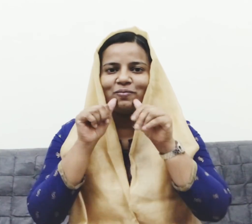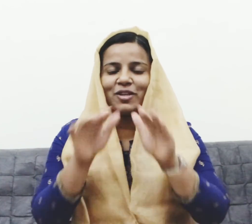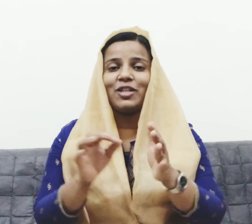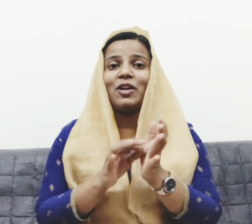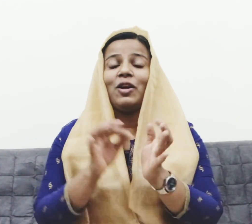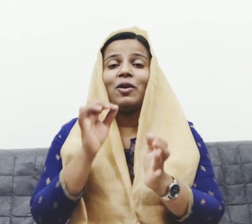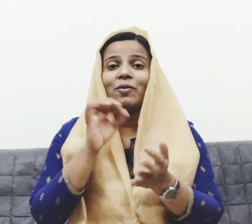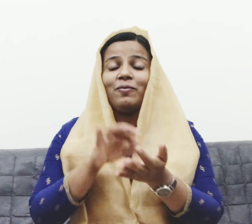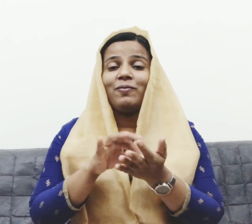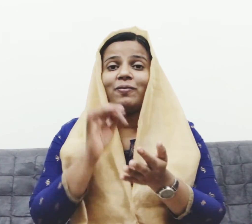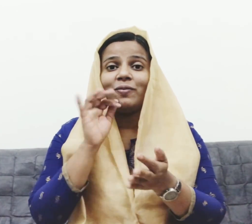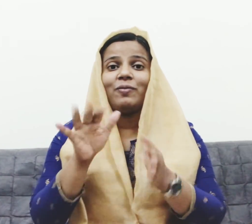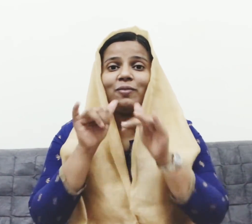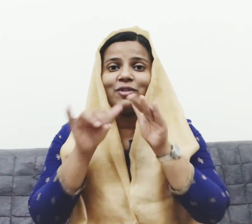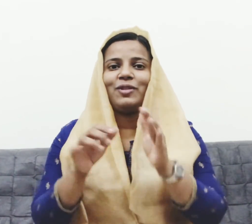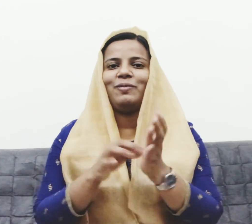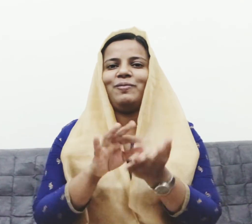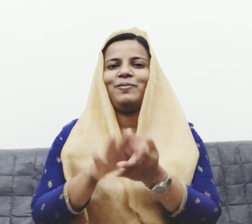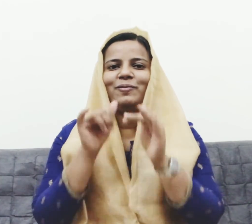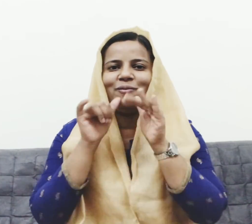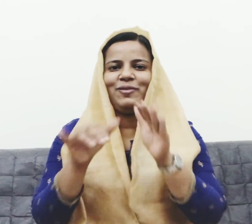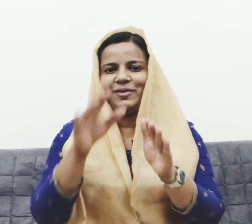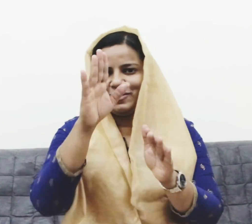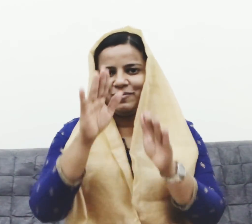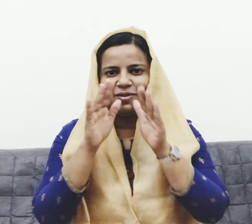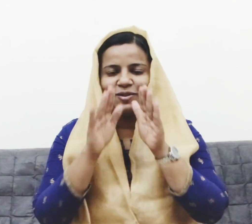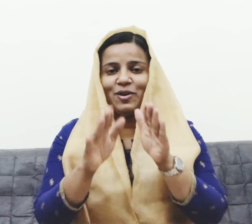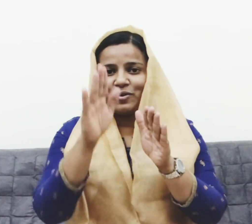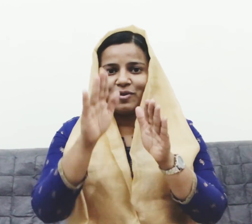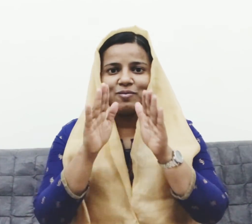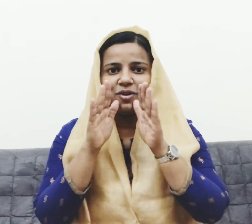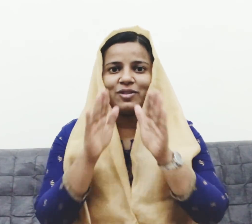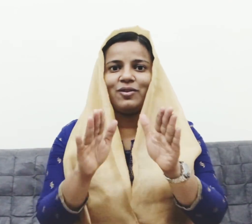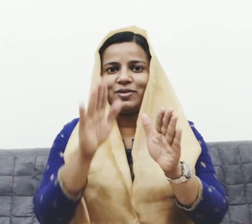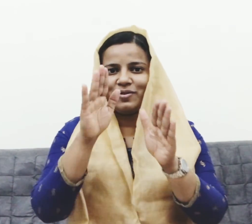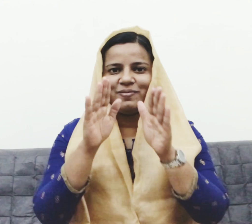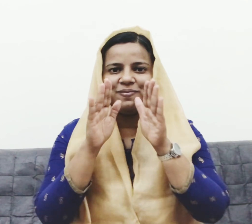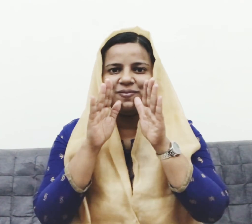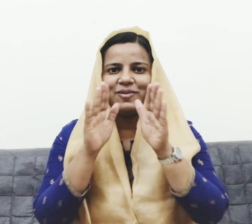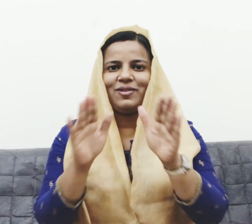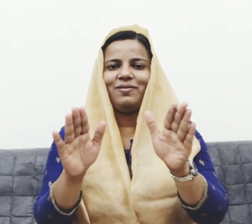ബ്ലെസ്ഡ്. വി ആർ റിയലി ബ്ലെസ്ഡ്. വി ആർ പെർമനൻ്റ്ലി ബ്ലെസ്ഡ്. ഗോഡ് ബ്ലെസ് യു. ഗോഡ് ബ്ലെസ് യു. ഗോഡ് ബ്ലെസ് യു.